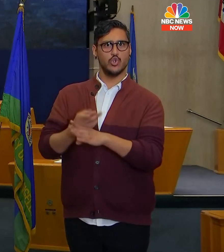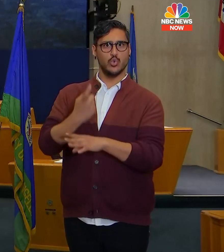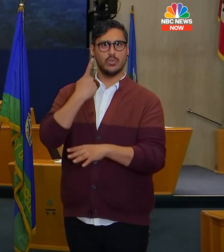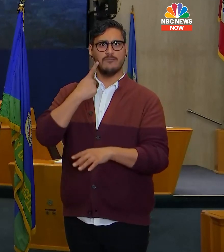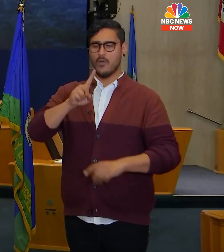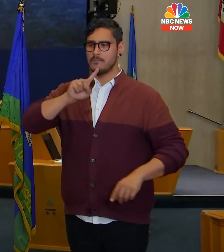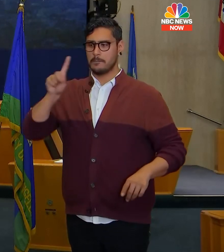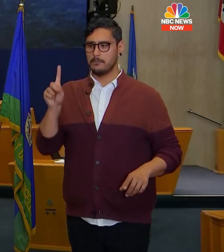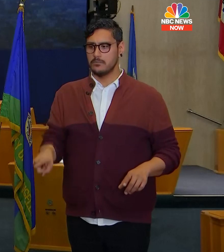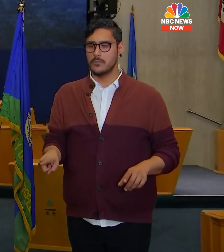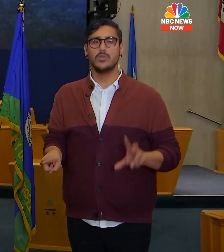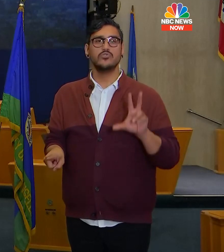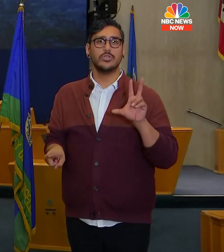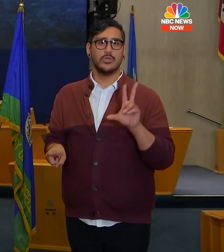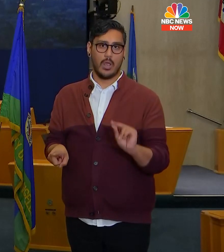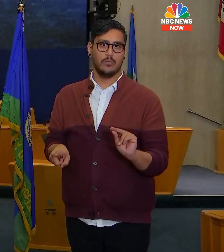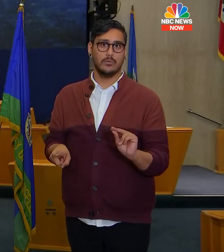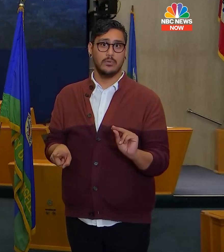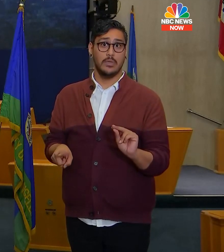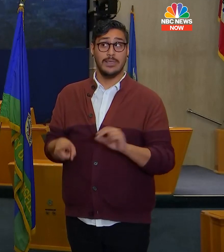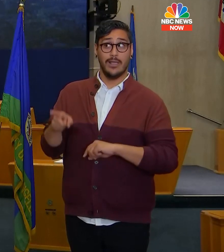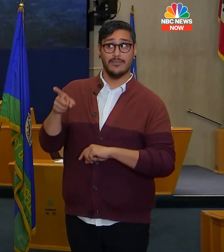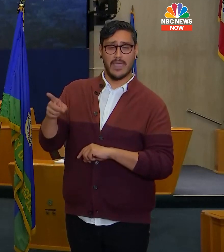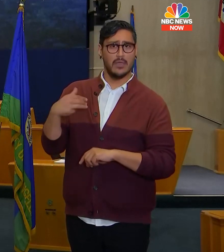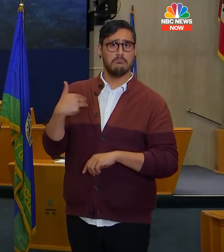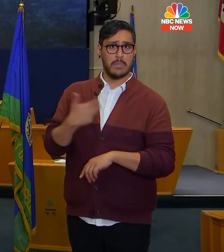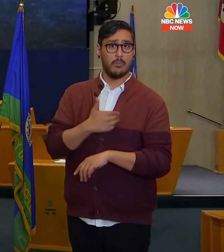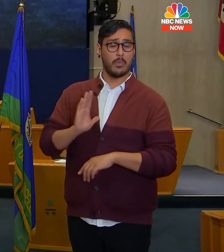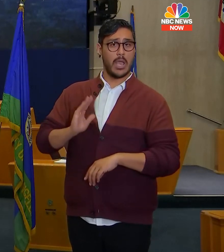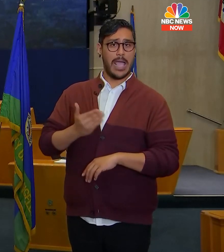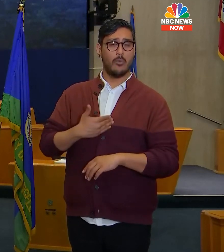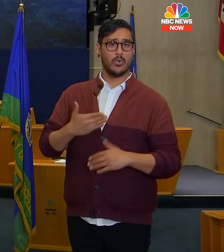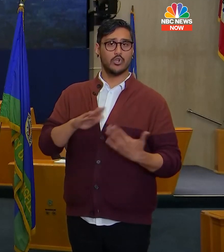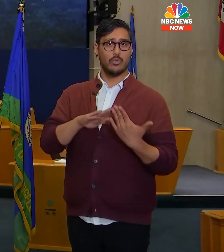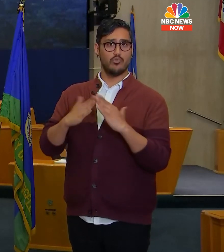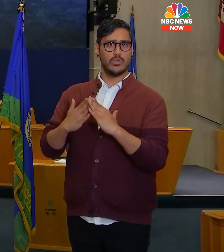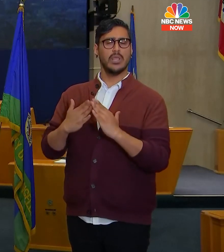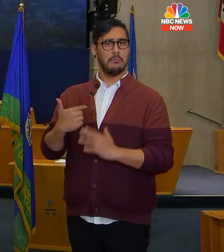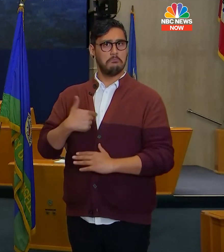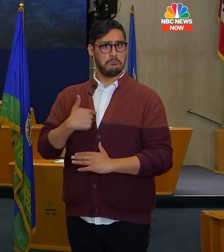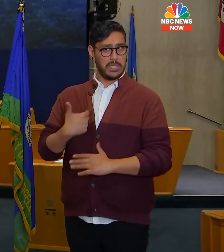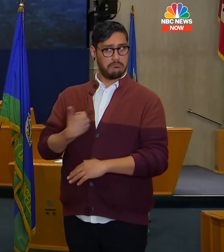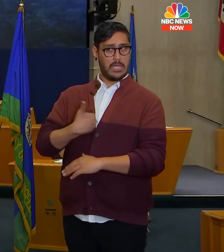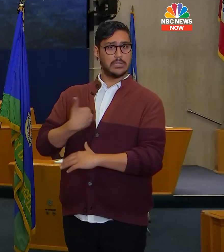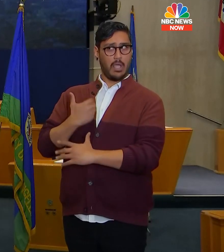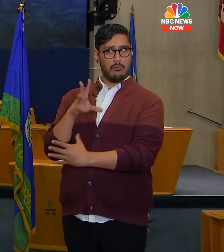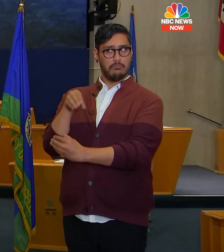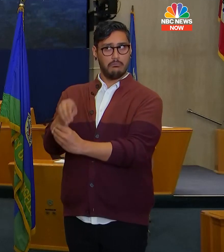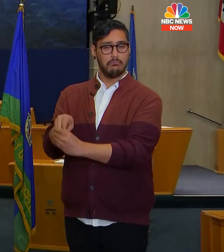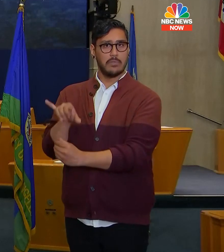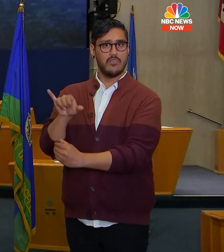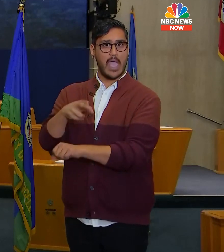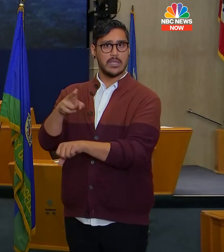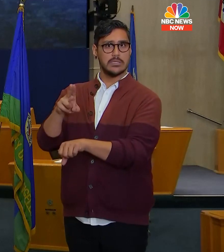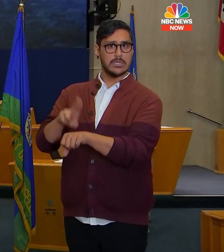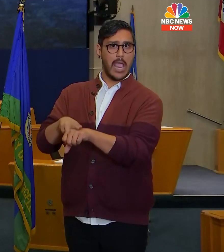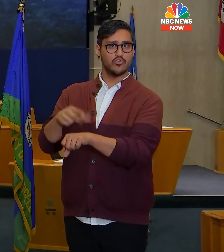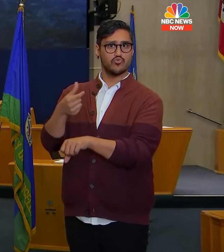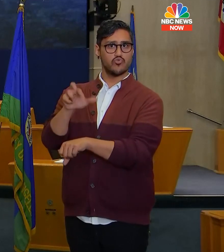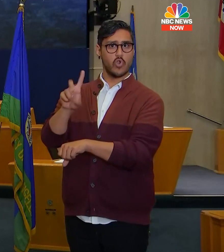ley marcial, y ellos son miembros de nuestras comunidades. Yo mismo fui miembro de la Guardia Nacional en mi